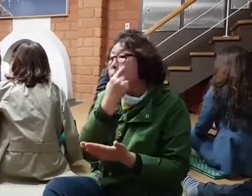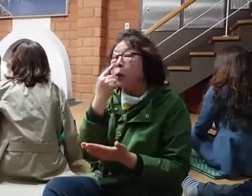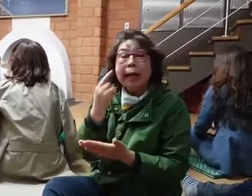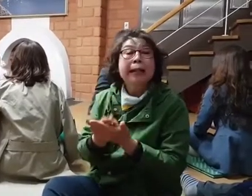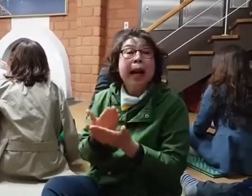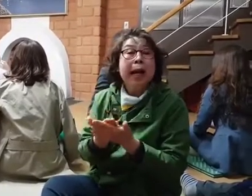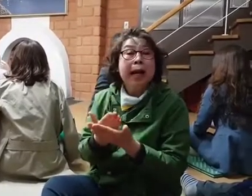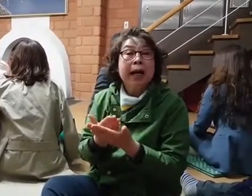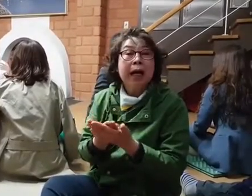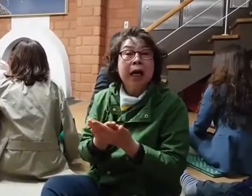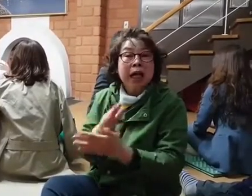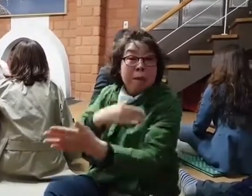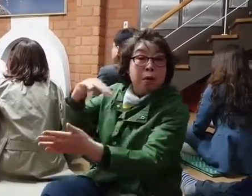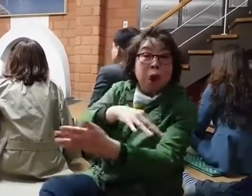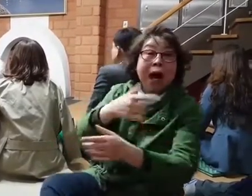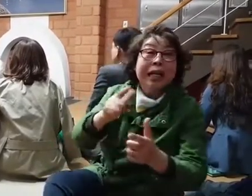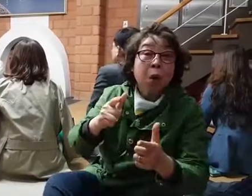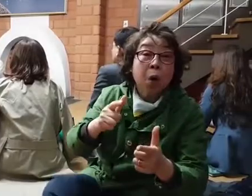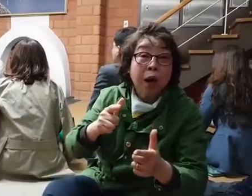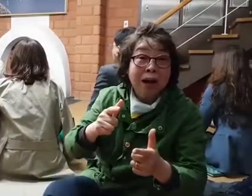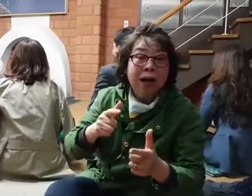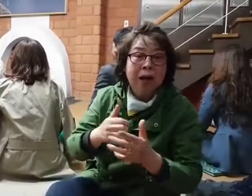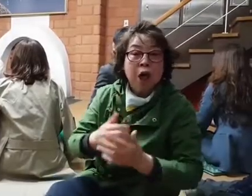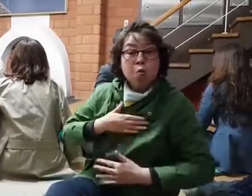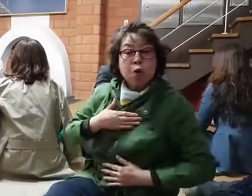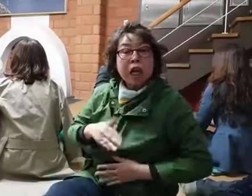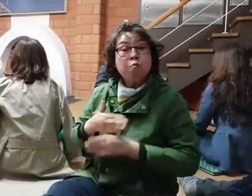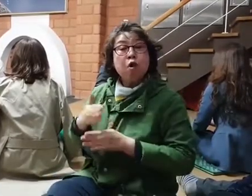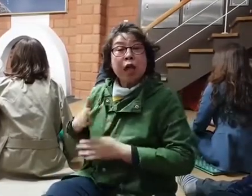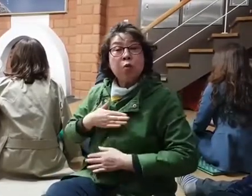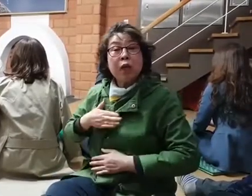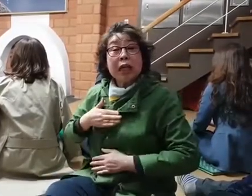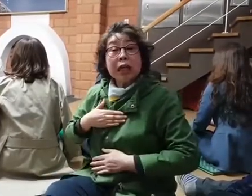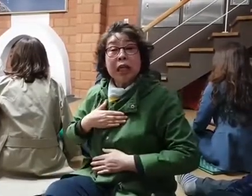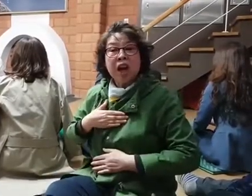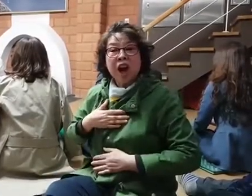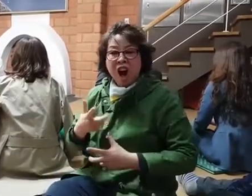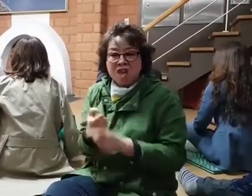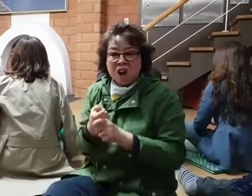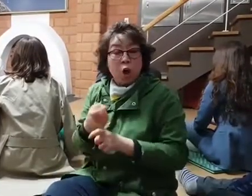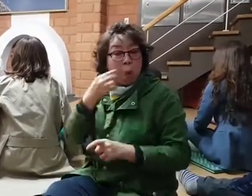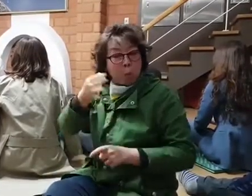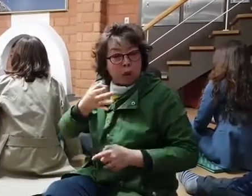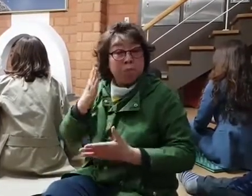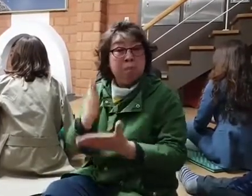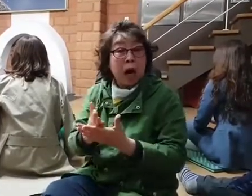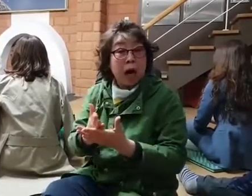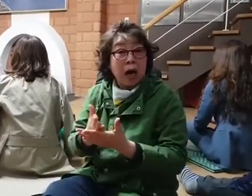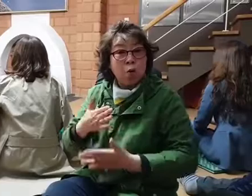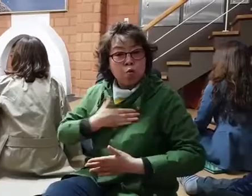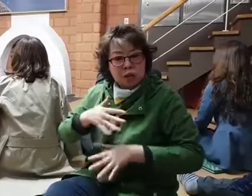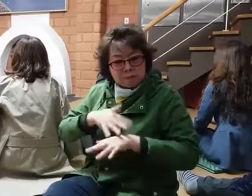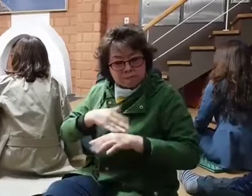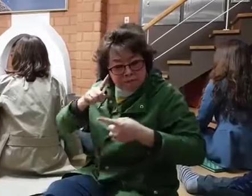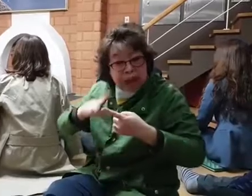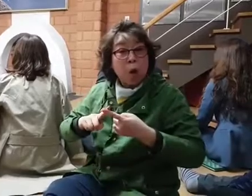보장해달라는 겁니다. 보장해주고 앞으로 우리를 갖다가 이게 적으로 보지 말고 우리 체제로